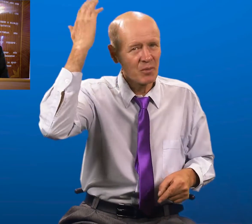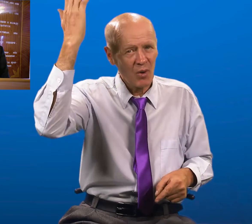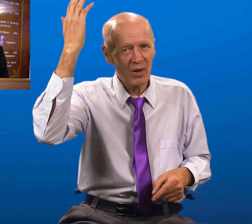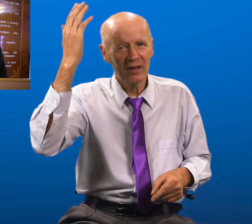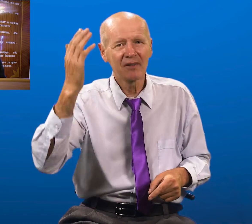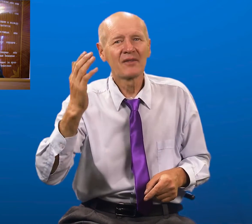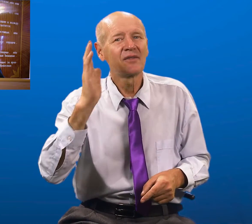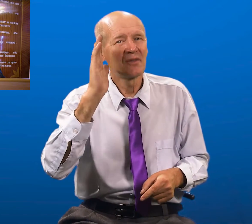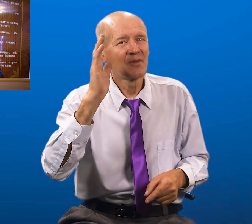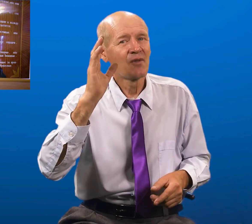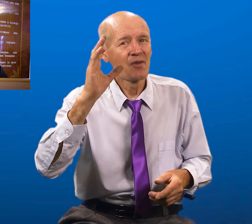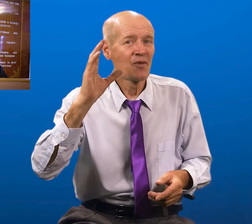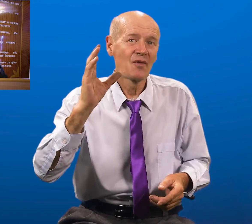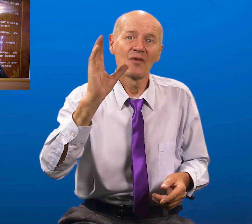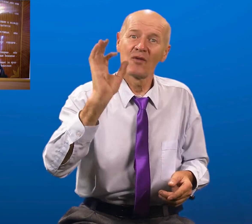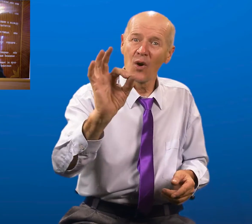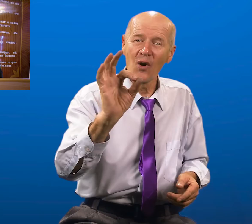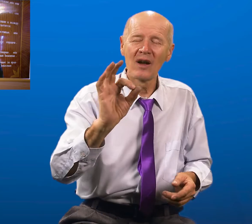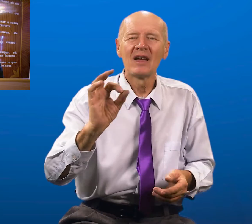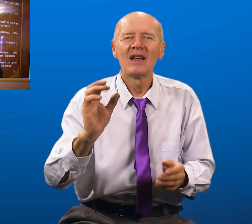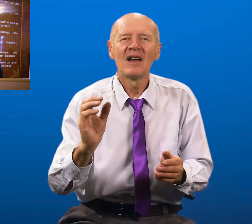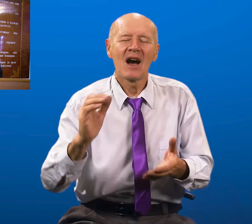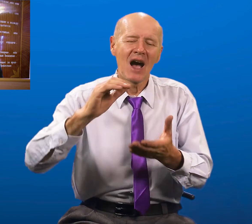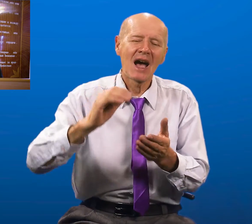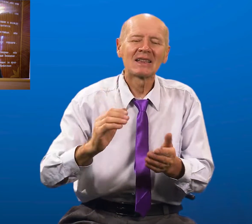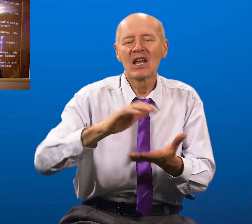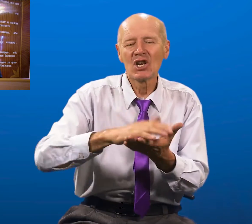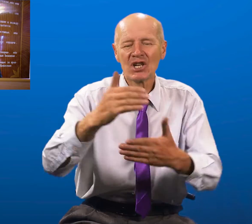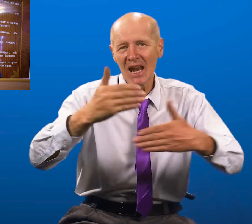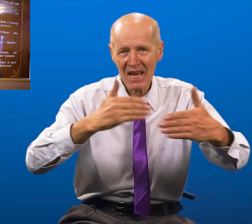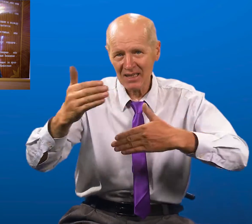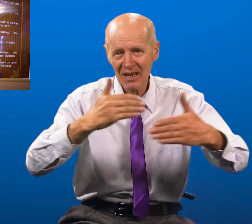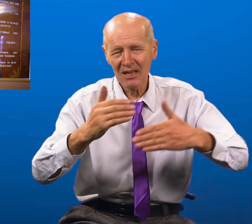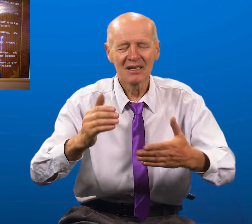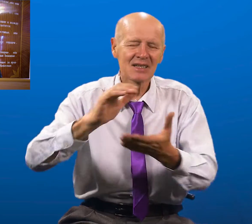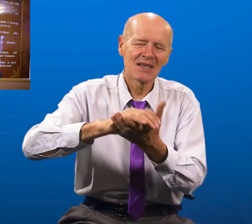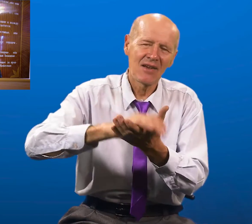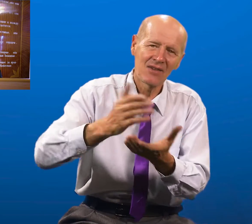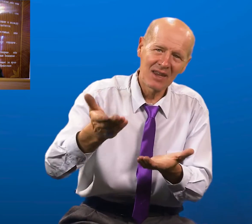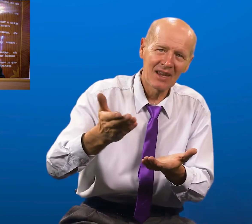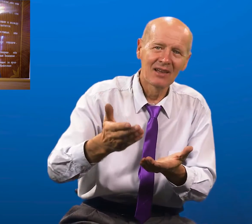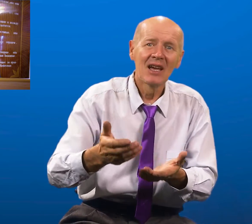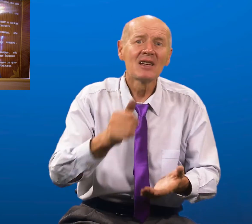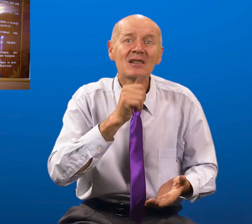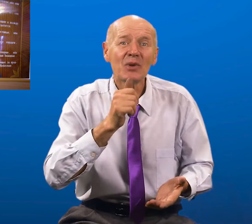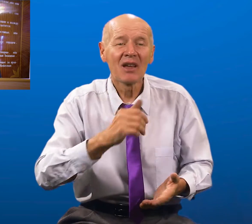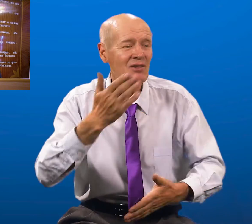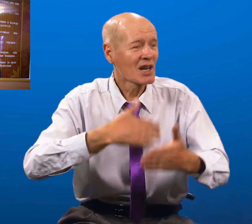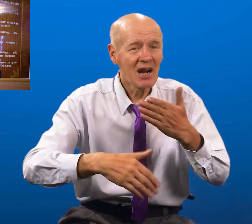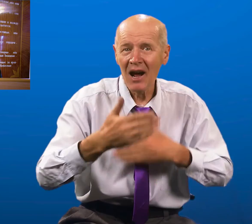Богом во взаимоотношения завета и испытывающие на личном опыте эту